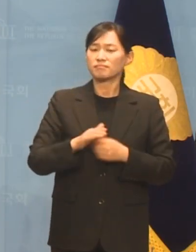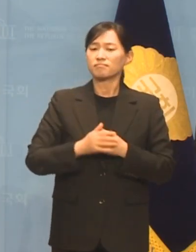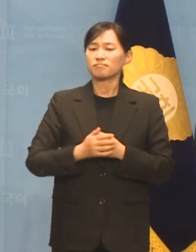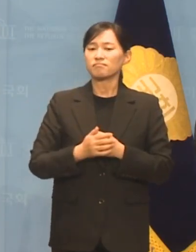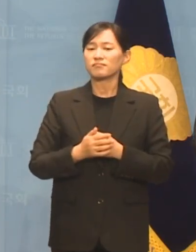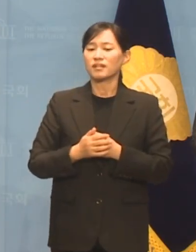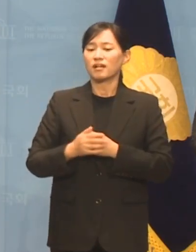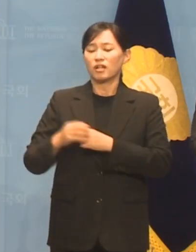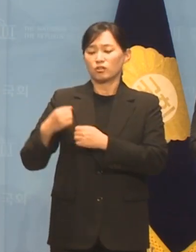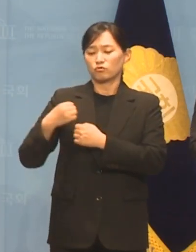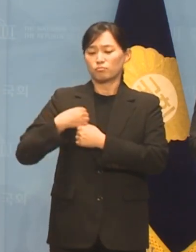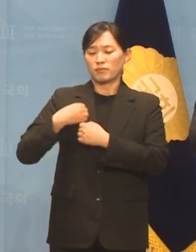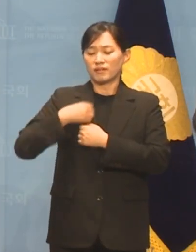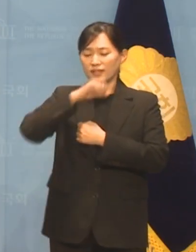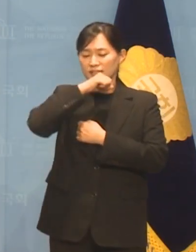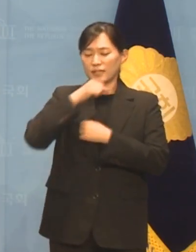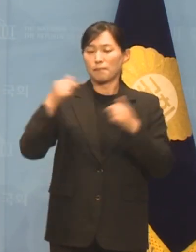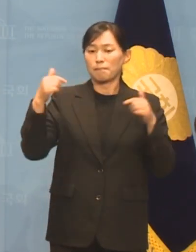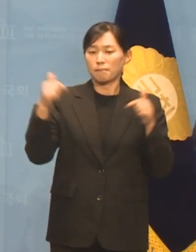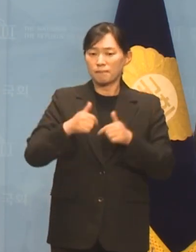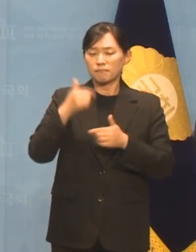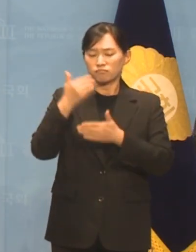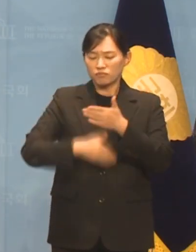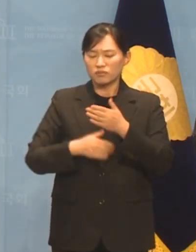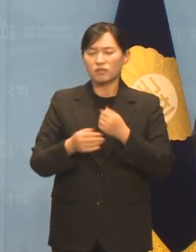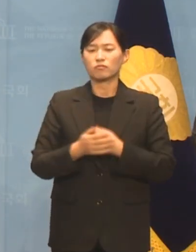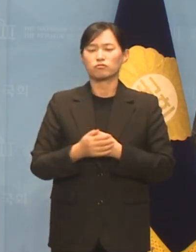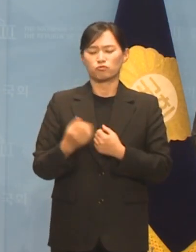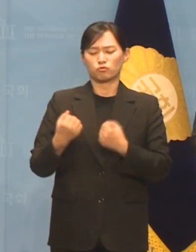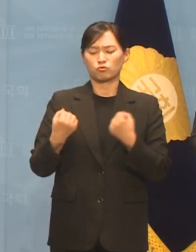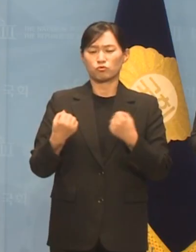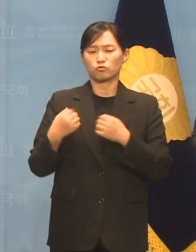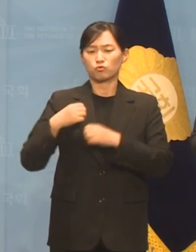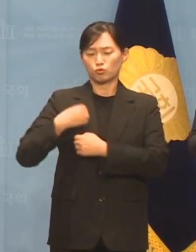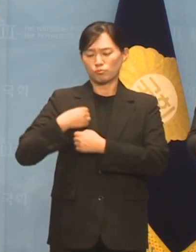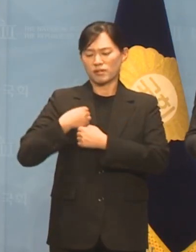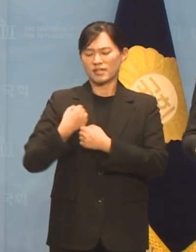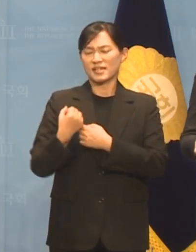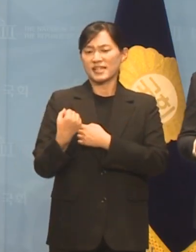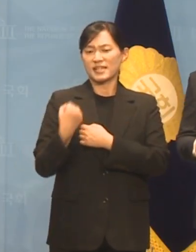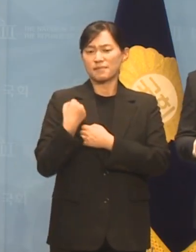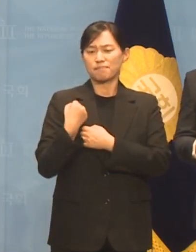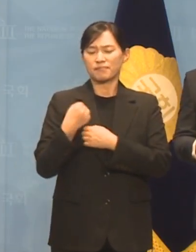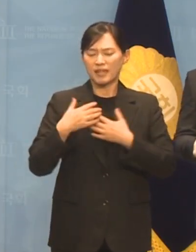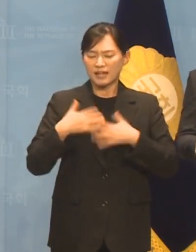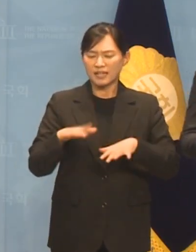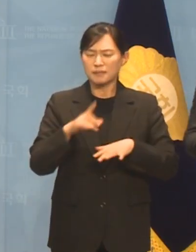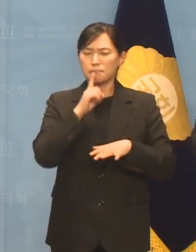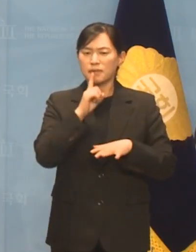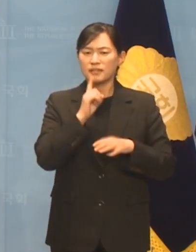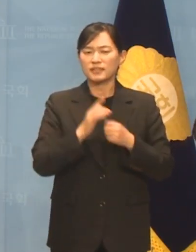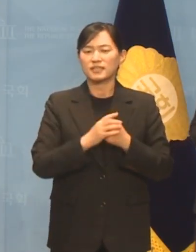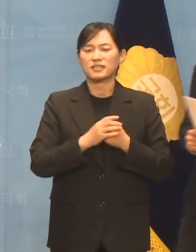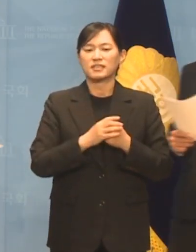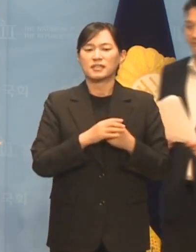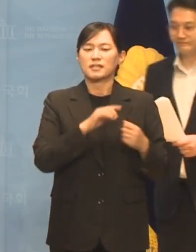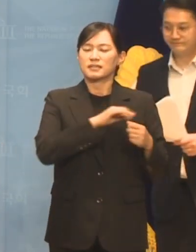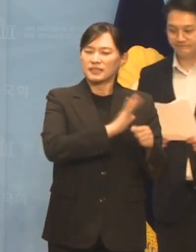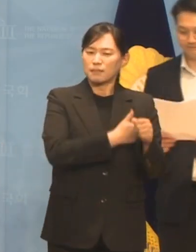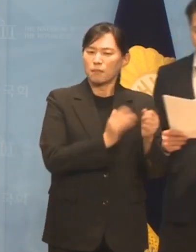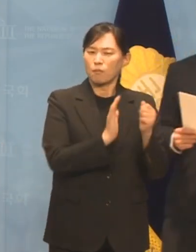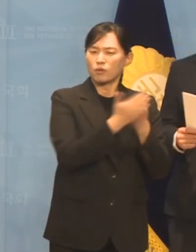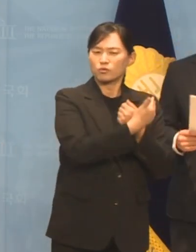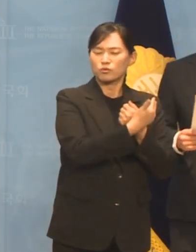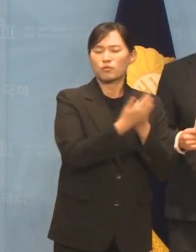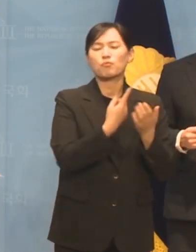국방 예산을 삭감했다며 국방력 약화를 주장한 것은 자신의 가오를 감추기 위한 술책에 불과합니다.